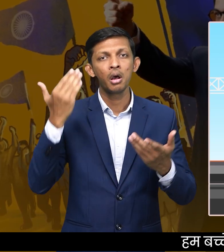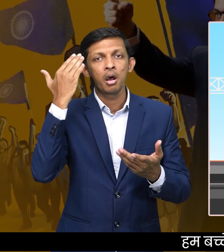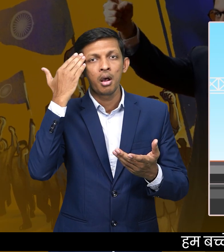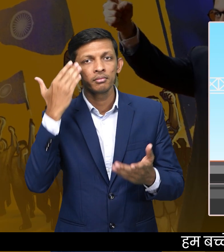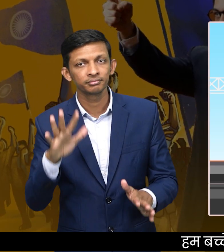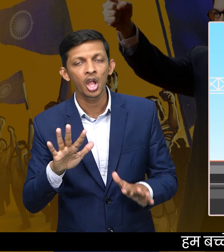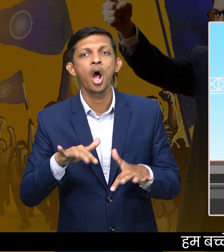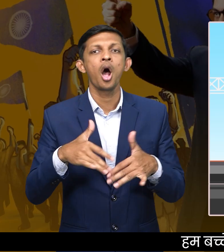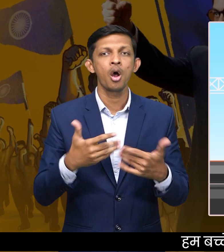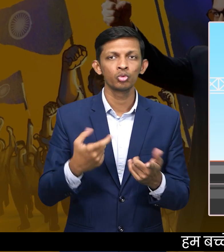थे।